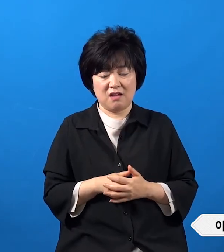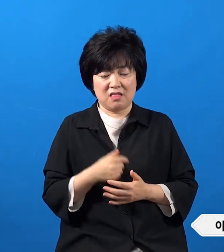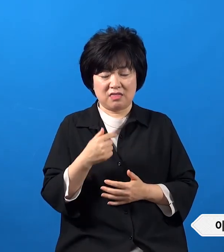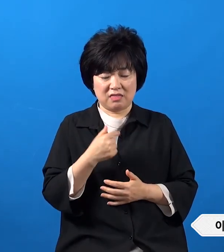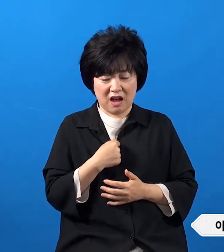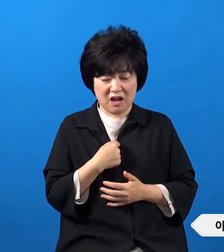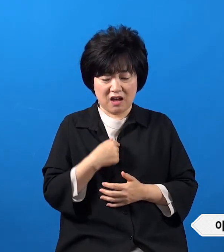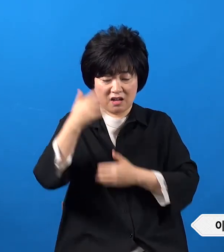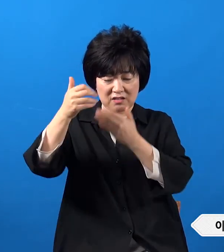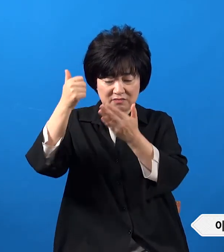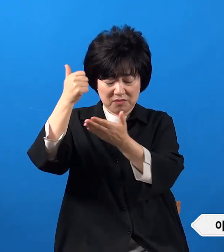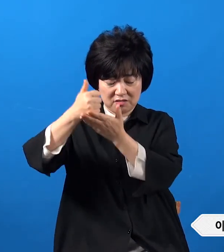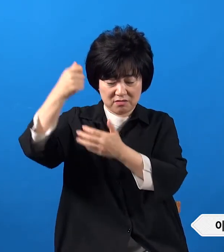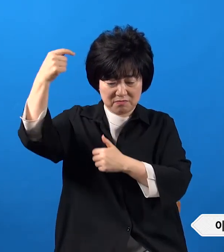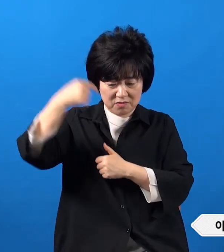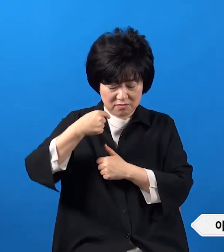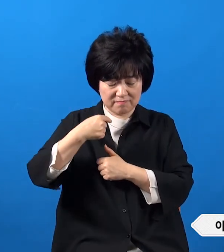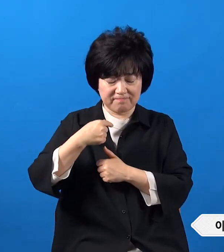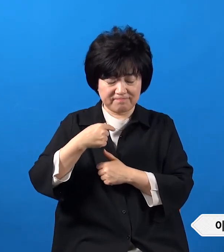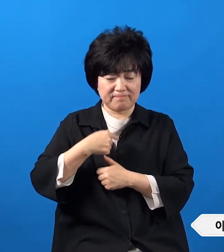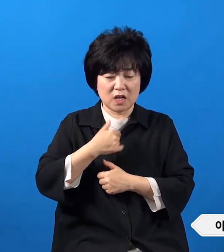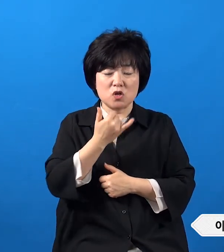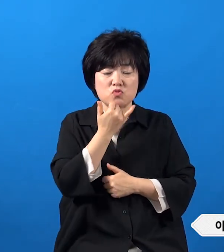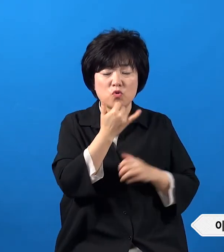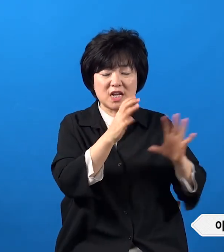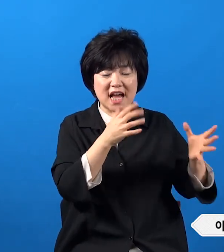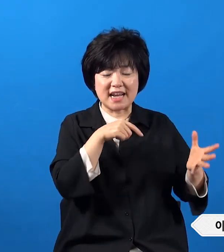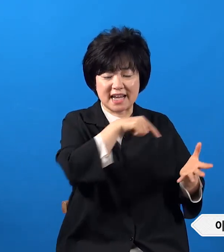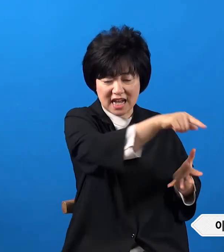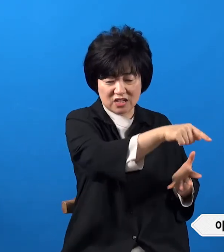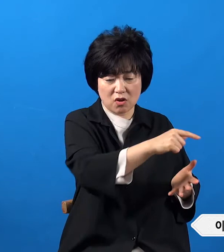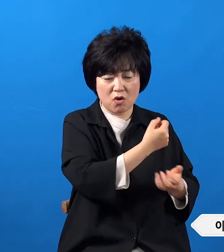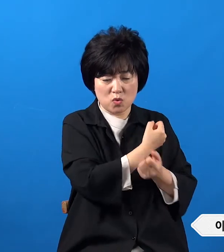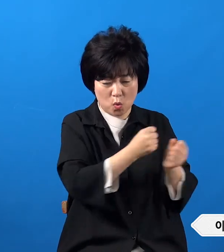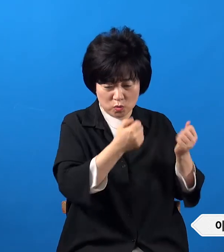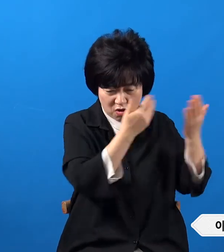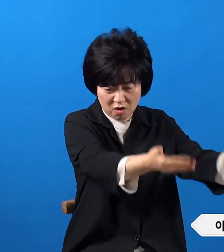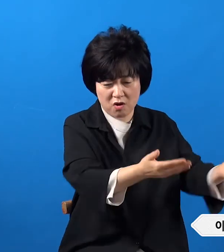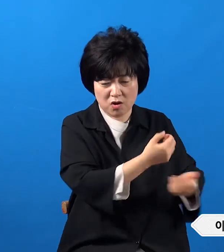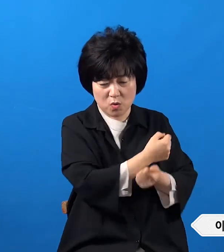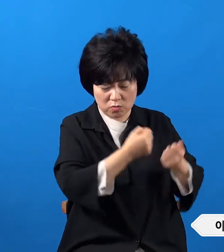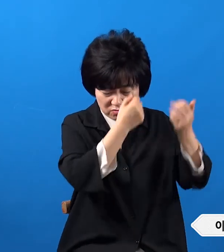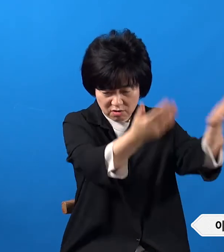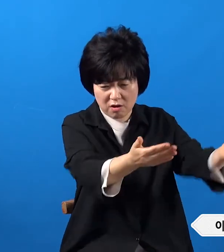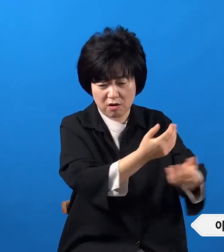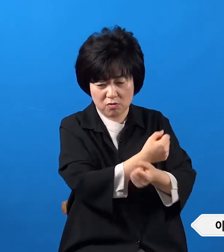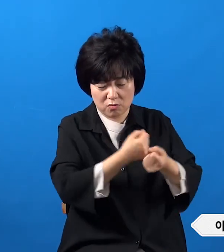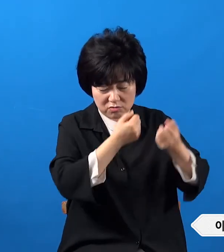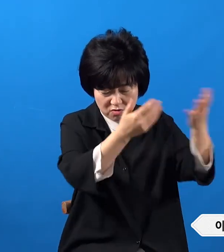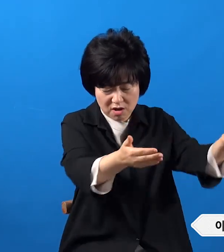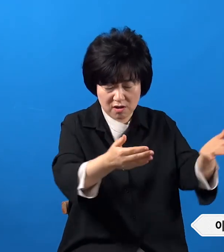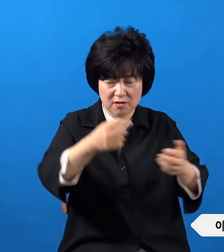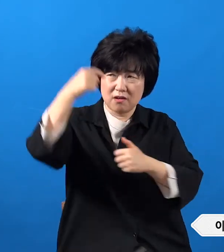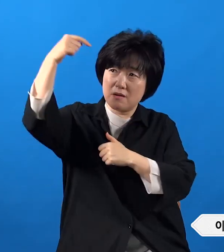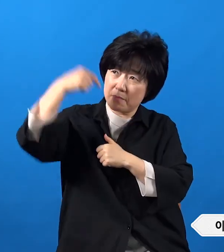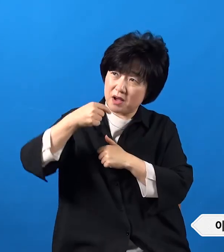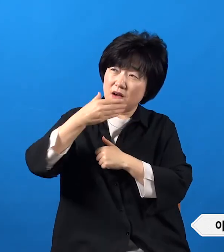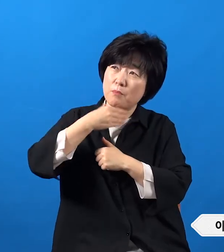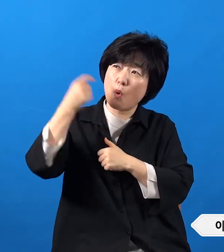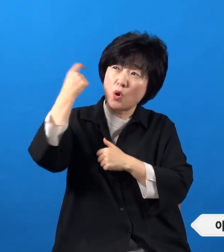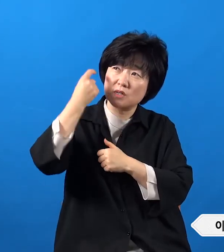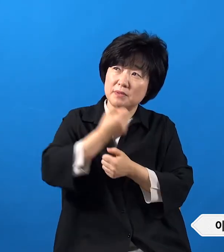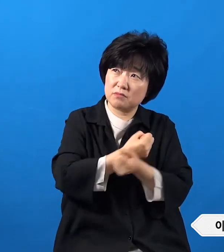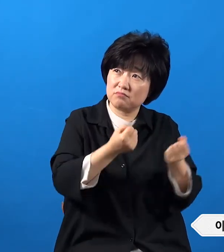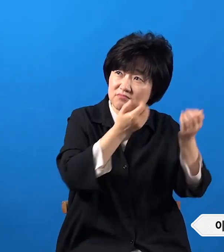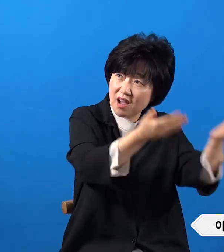사람들에게 용서의 복음을 선포하라. 독일의 마을 교회를 다니면서 용서의 복음을,